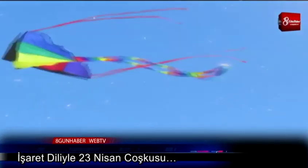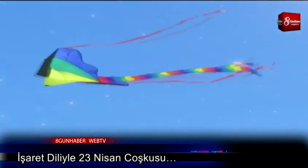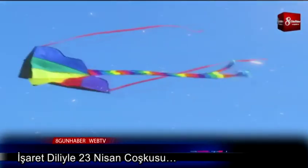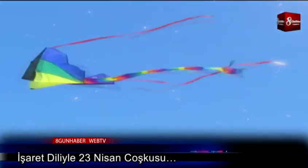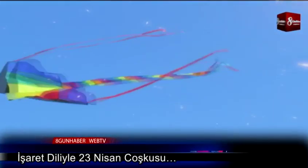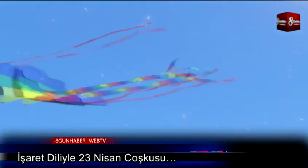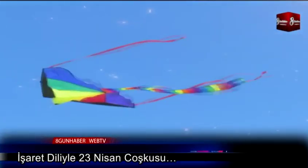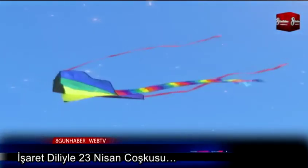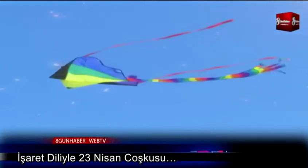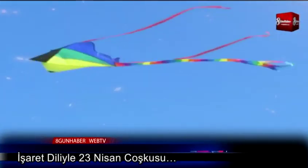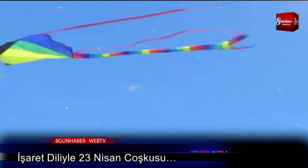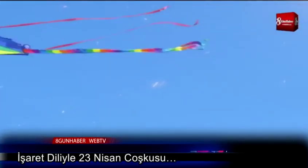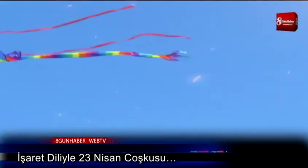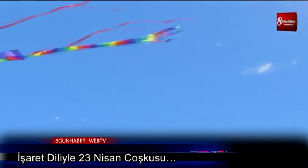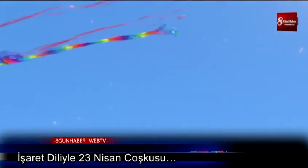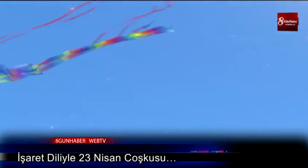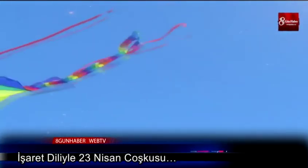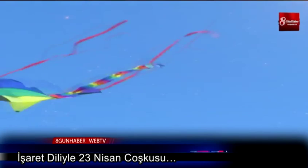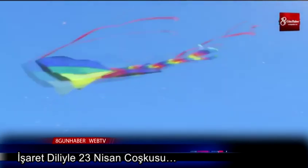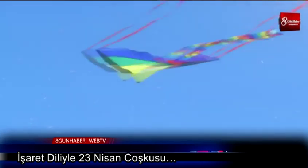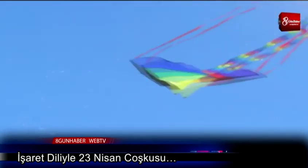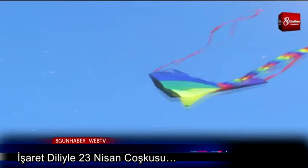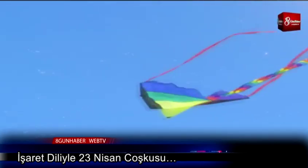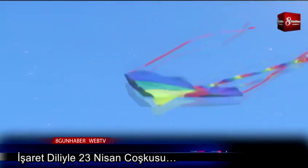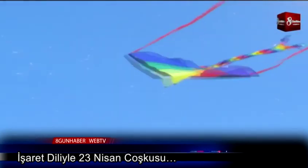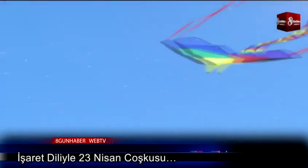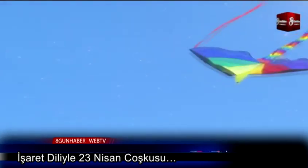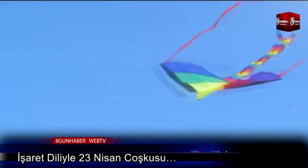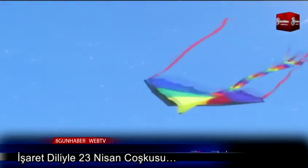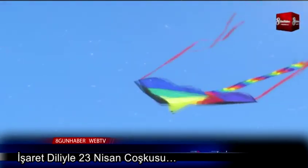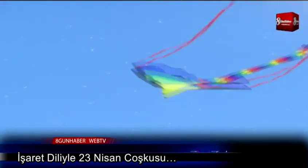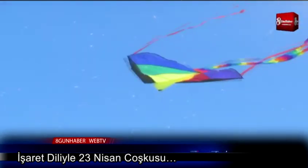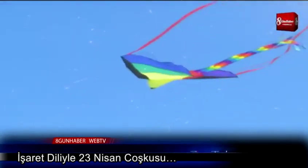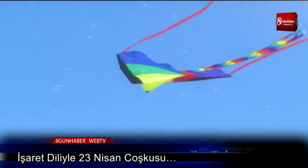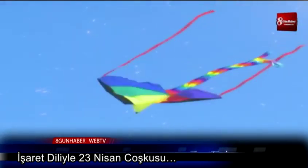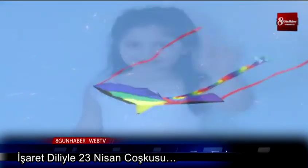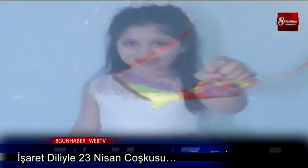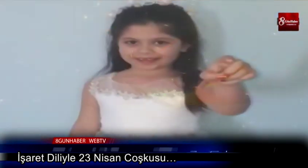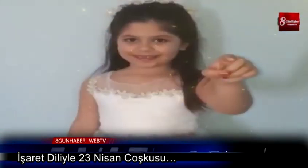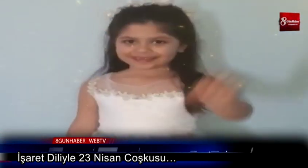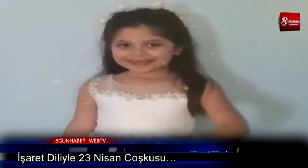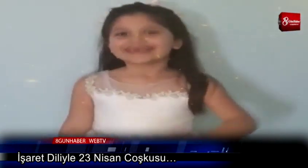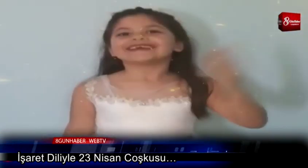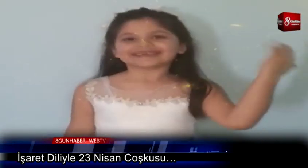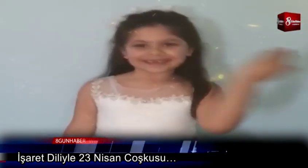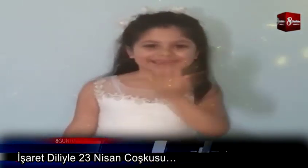Ulu Önder Mustafa Kemal Atatürk'ün tüm dünya çocuklarına armağan ettiği 23 Nisan Ulusal Egemenlik ve Çocuk Bayramı'nın 100. yıl dönümü bu